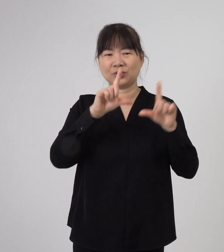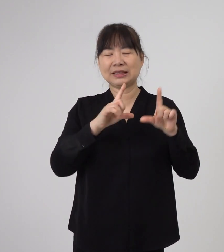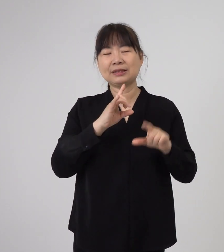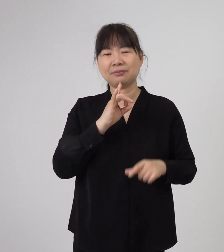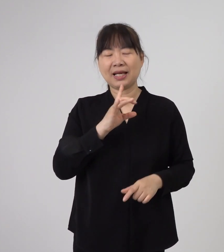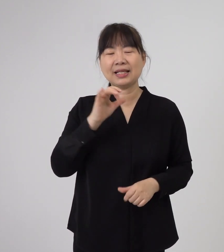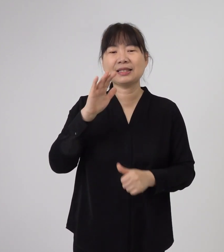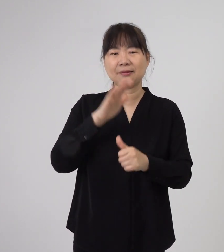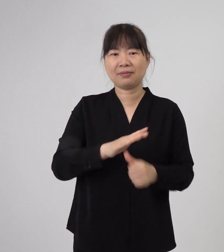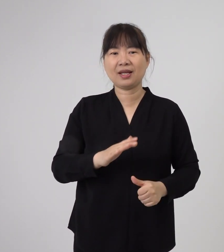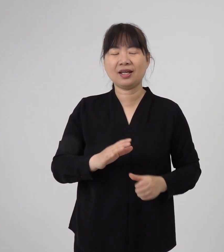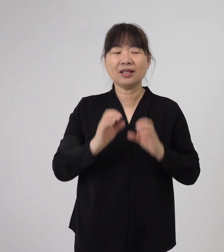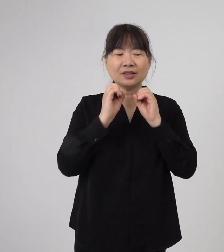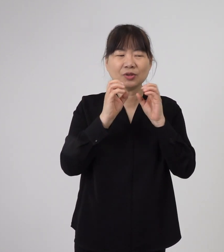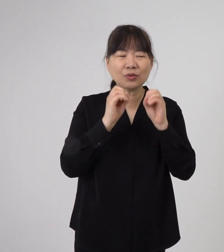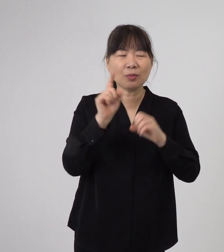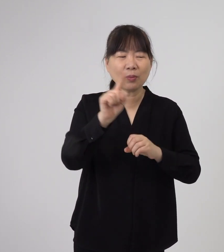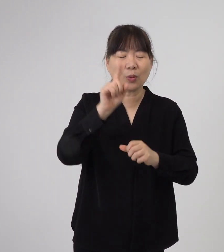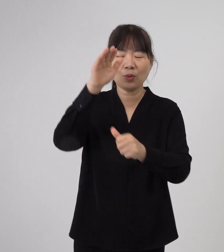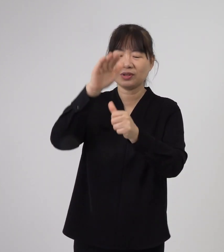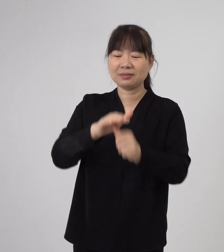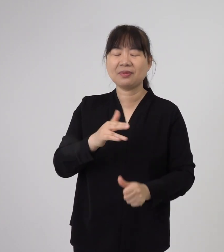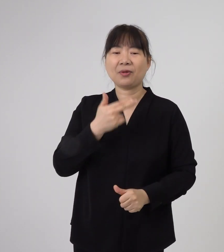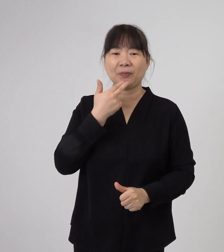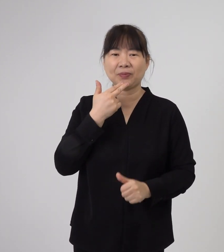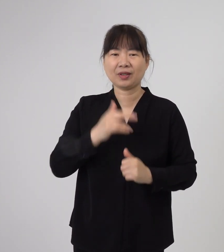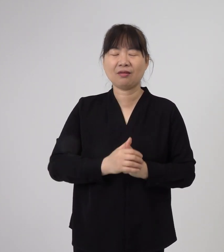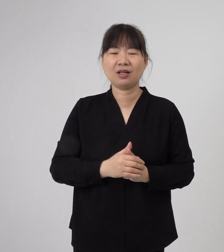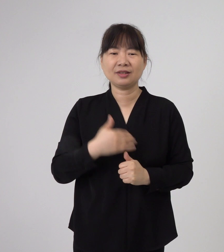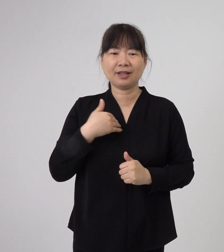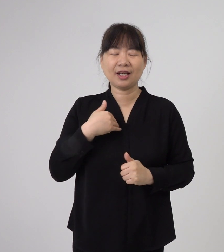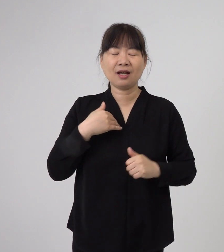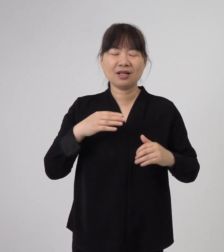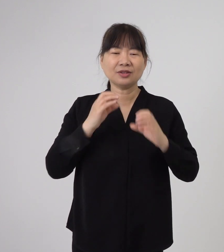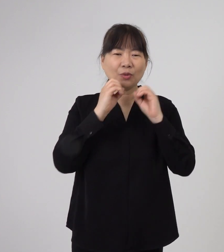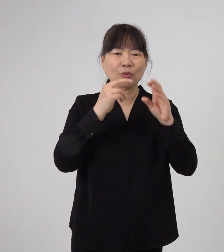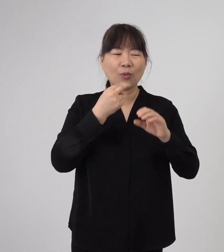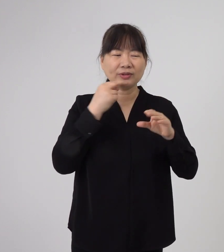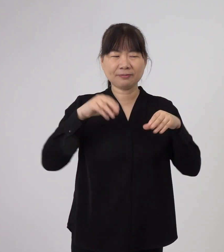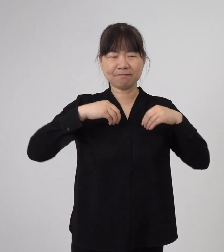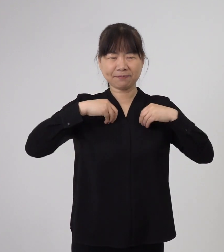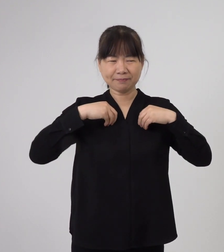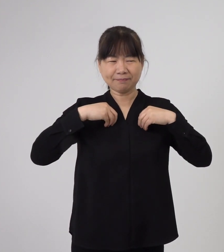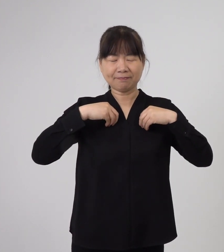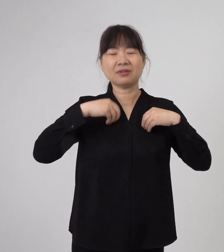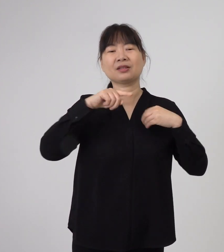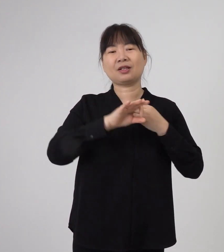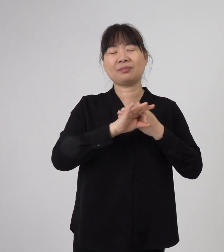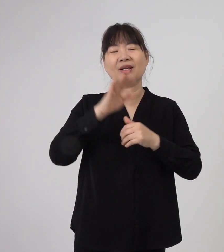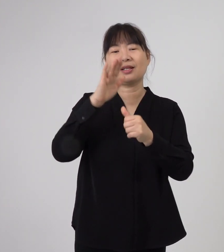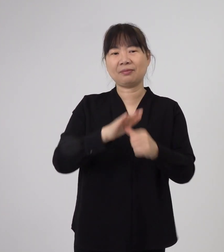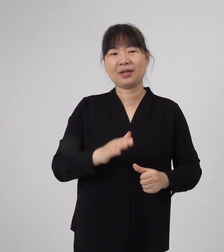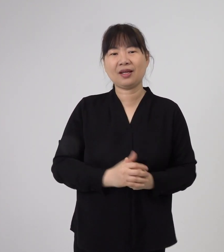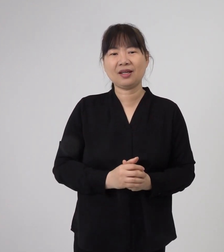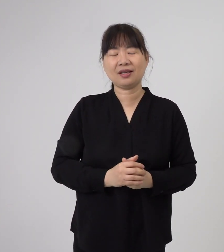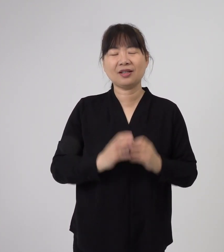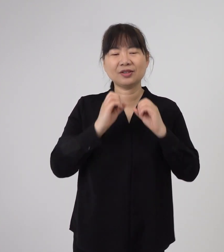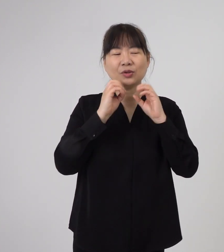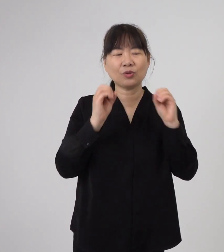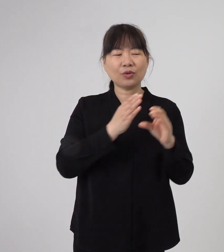다시, 전도란 실패가 없어요. 안 하는 것만이 실패예요. 그리고 전도의